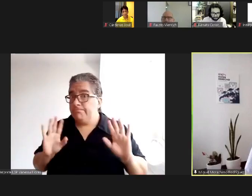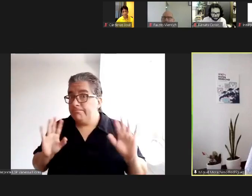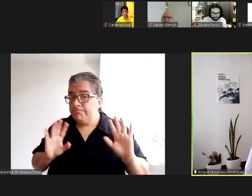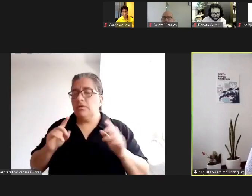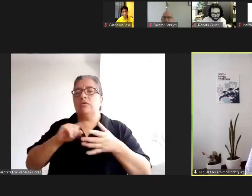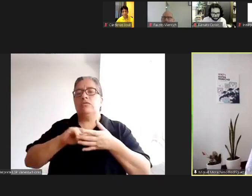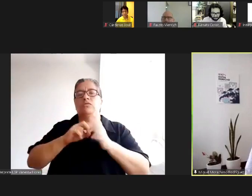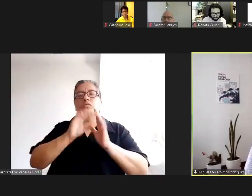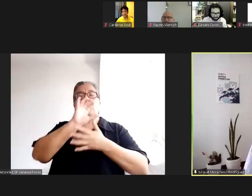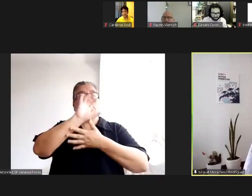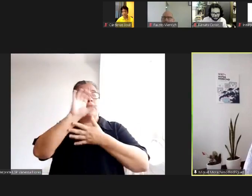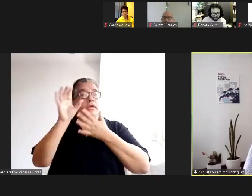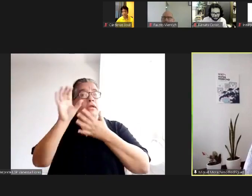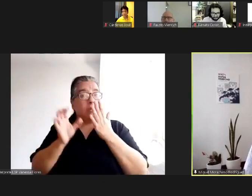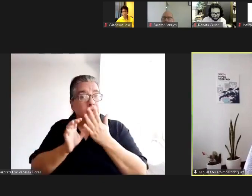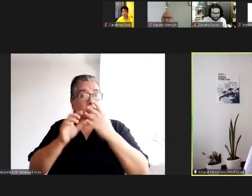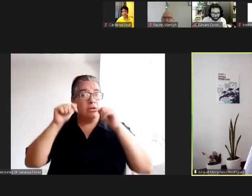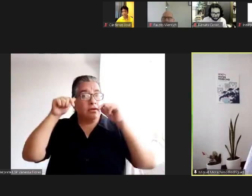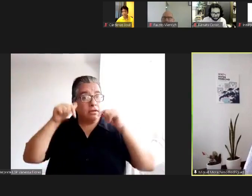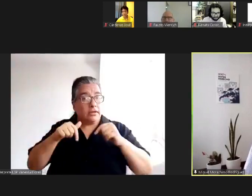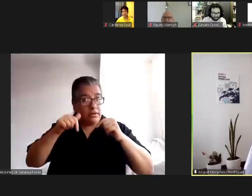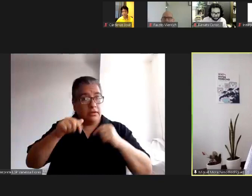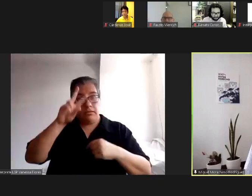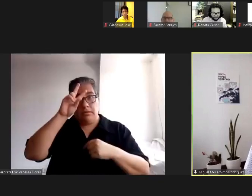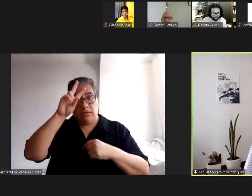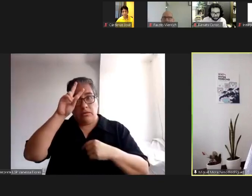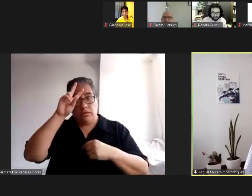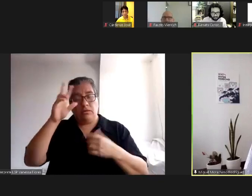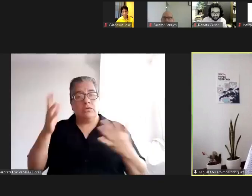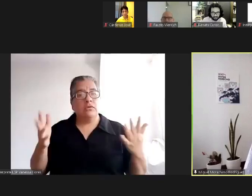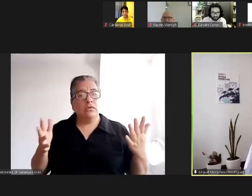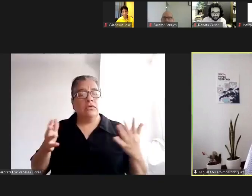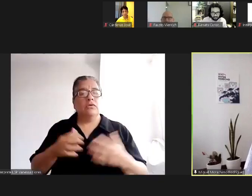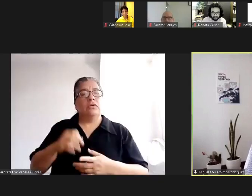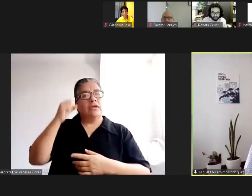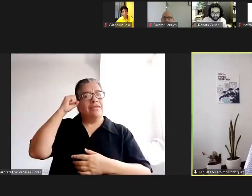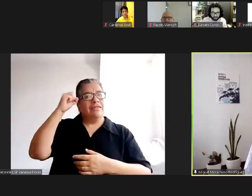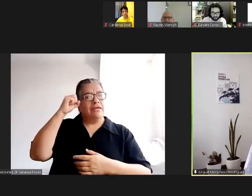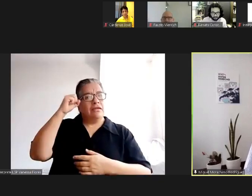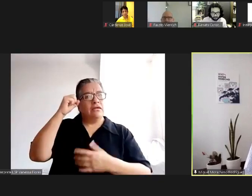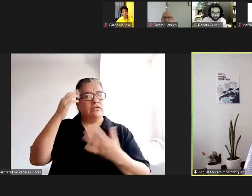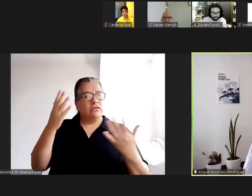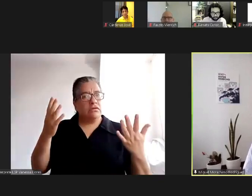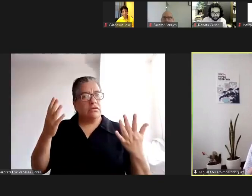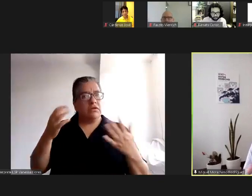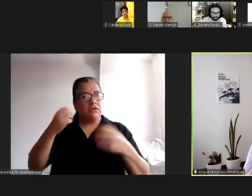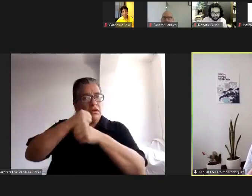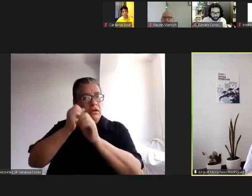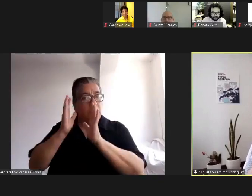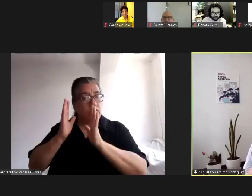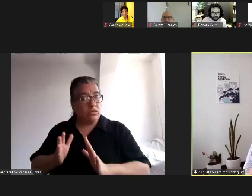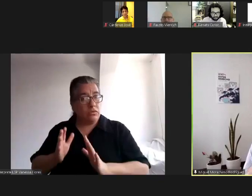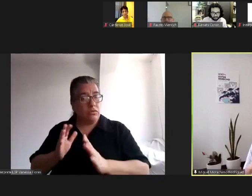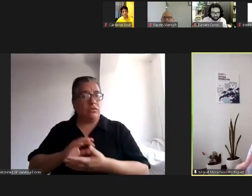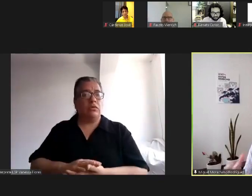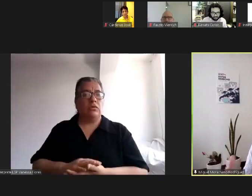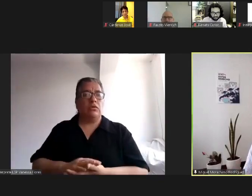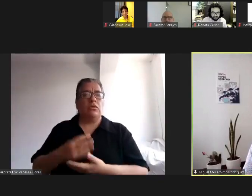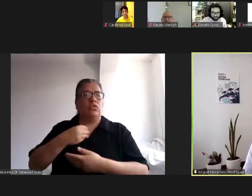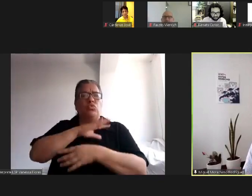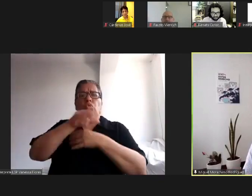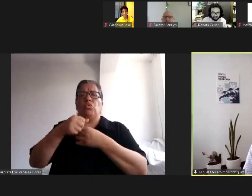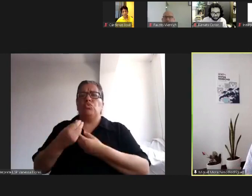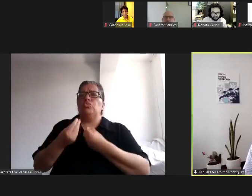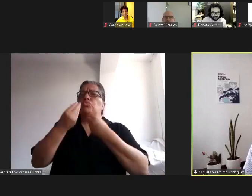característica que tiene nuestro sistema de derechos de autor, y tú lo apuntabas en tu introducción, José, es que aunque le da todos estos derechos al